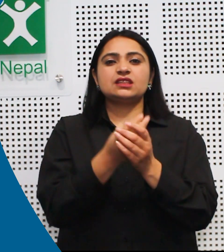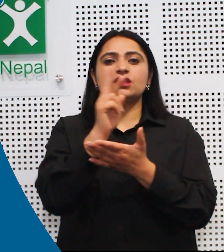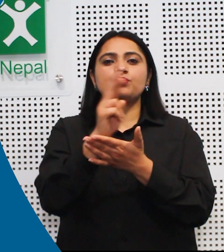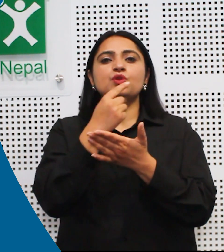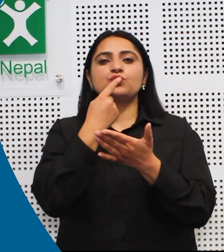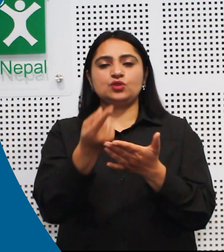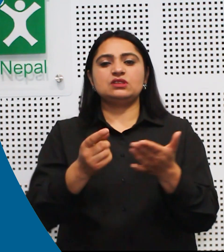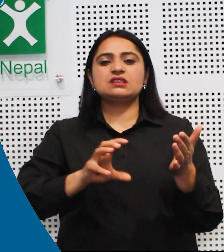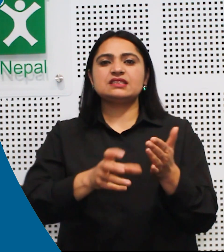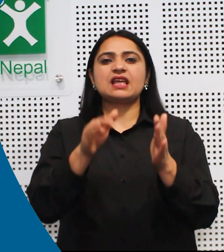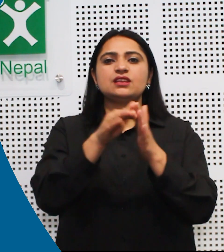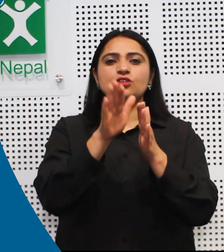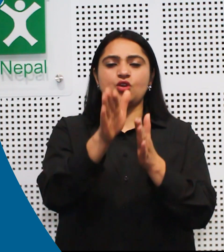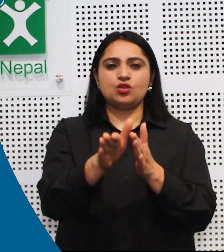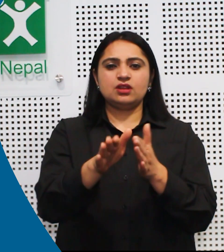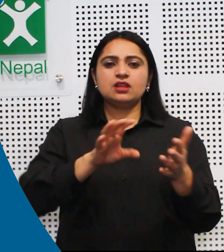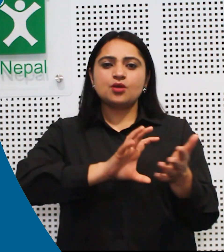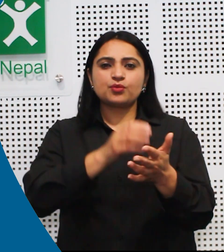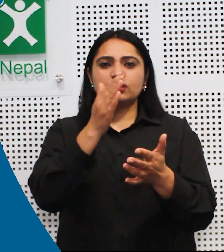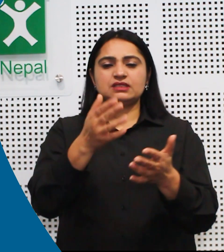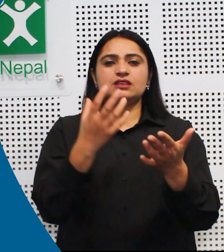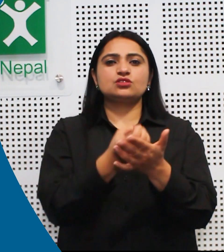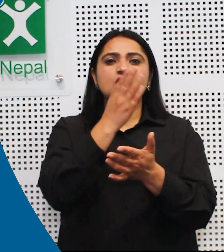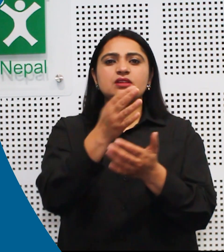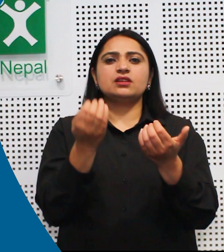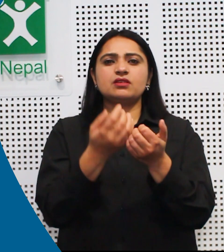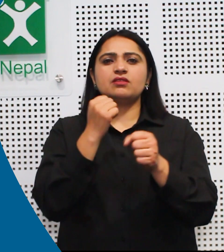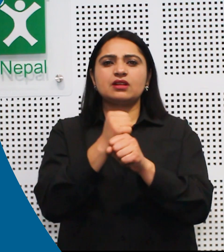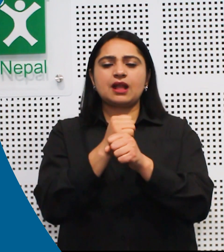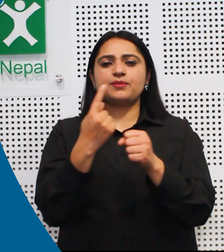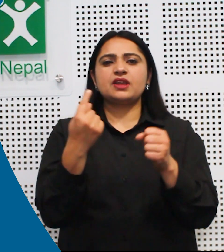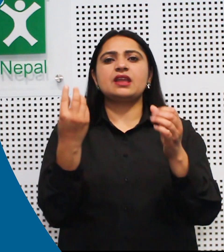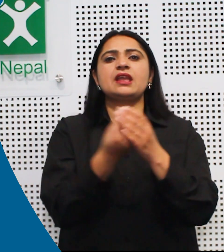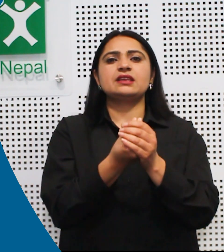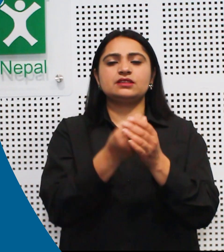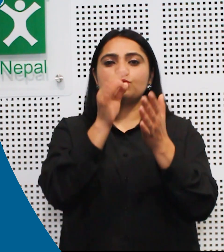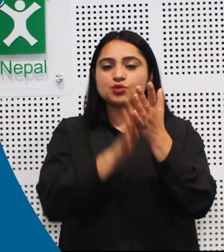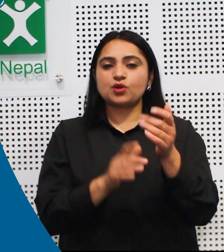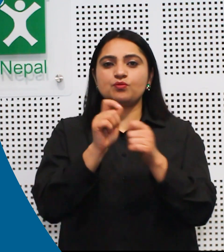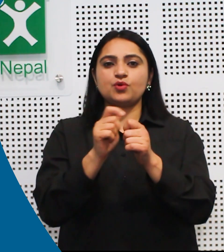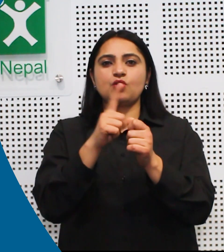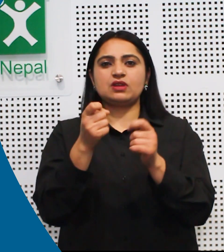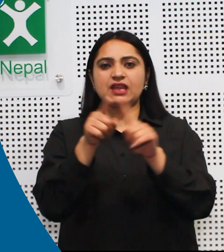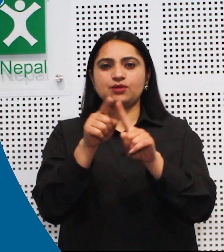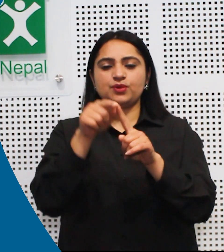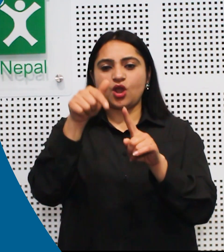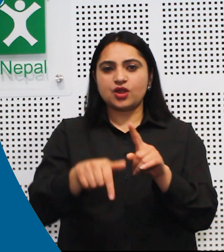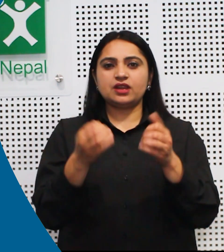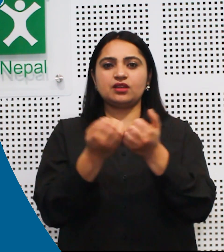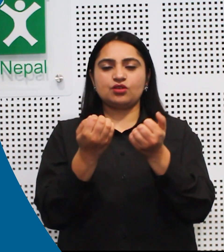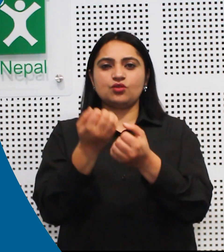स्थानीय तहले प्रदेशले र सङ्घले गरेका कामहरूको एउटा एकीकृत विवरण बनाउनको लागि पनि अब यो अहिले